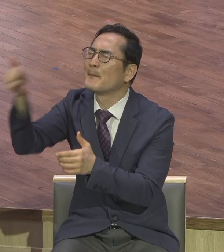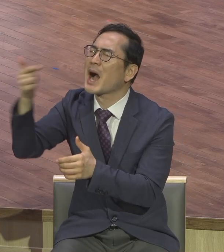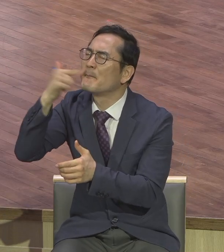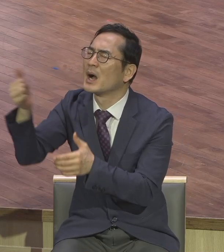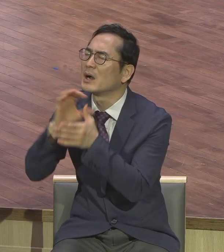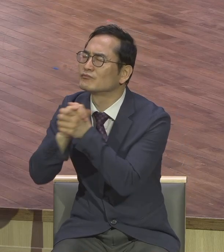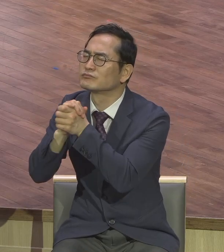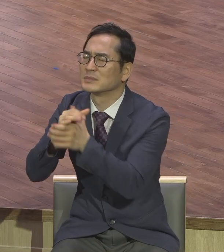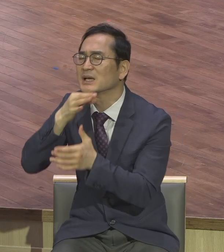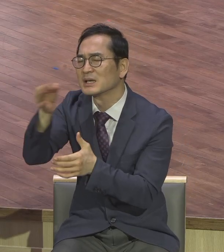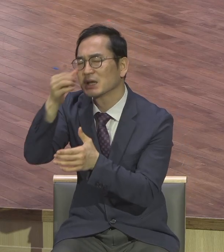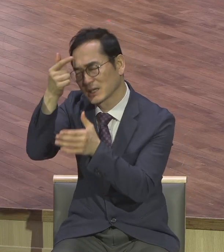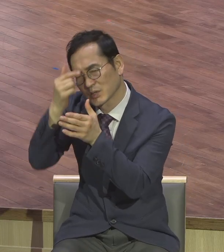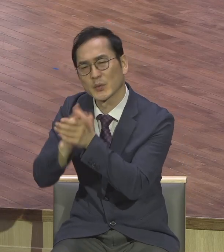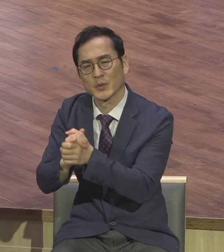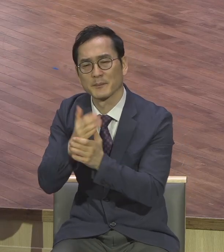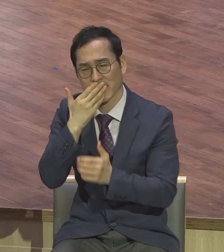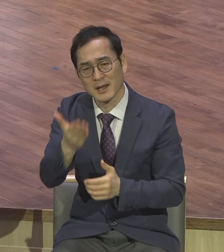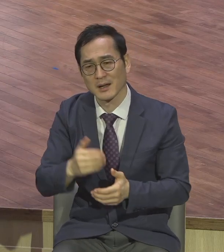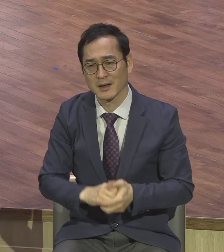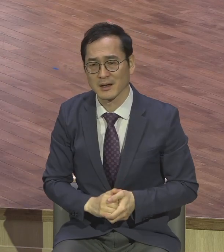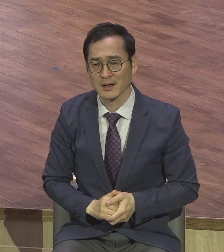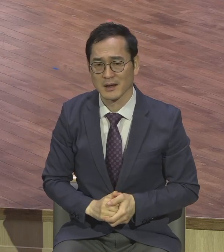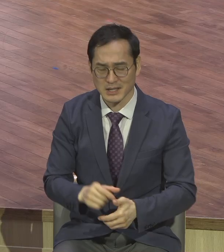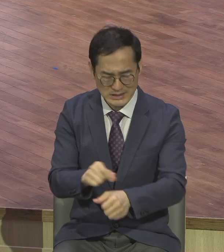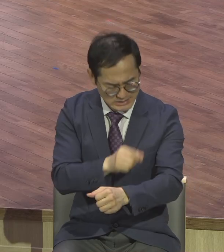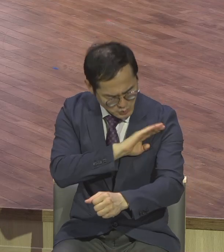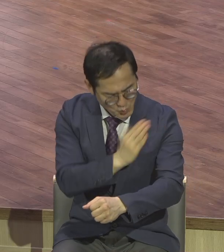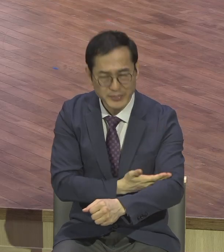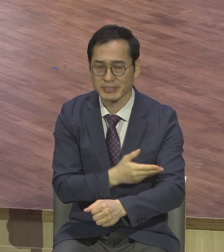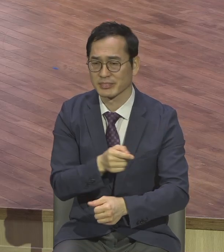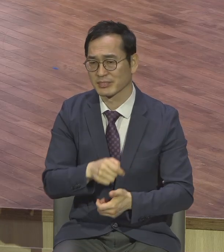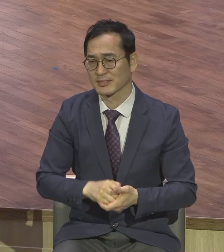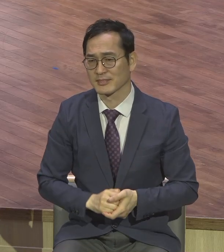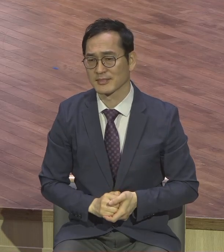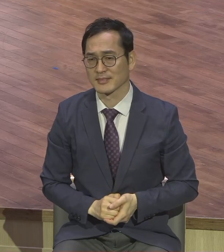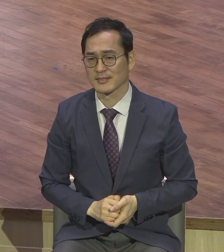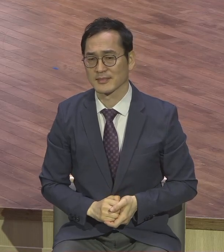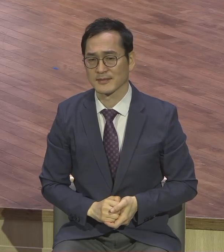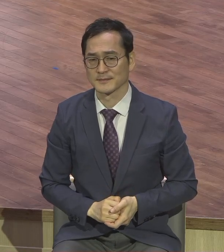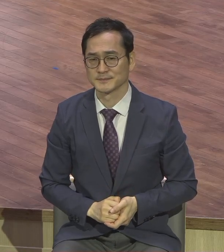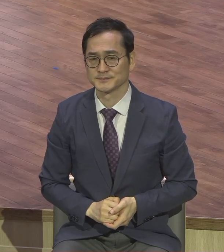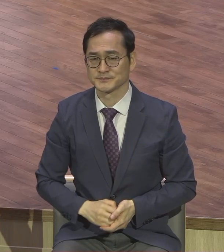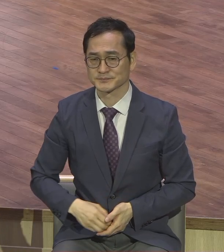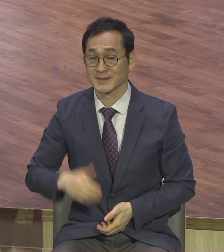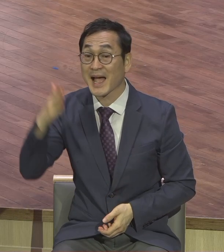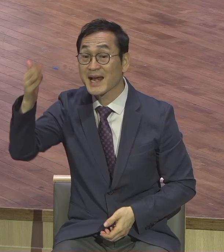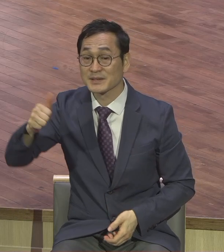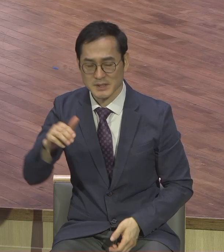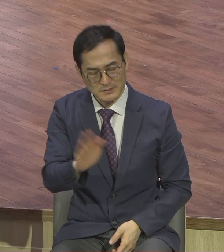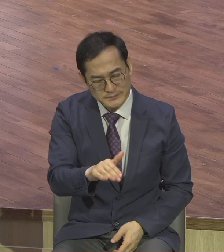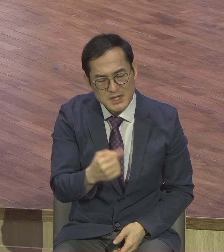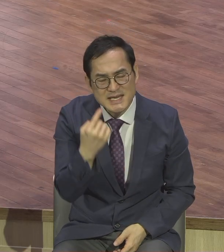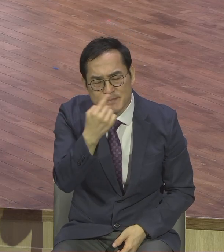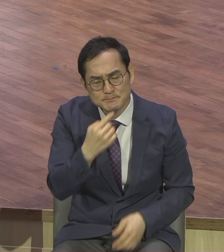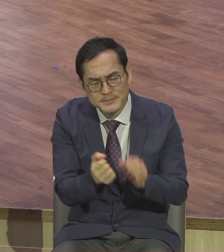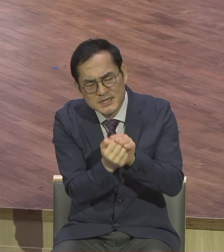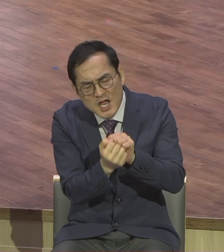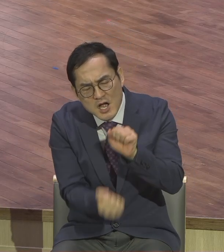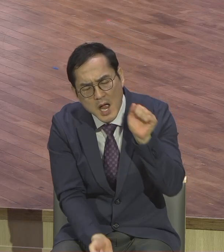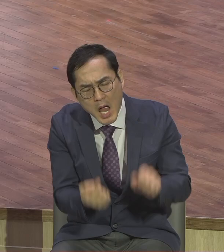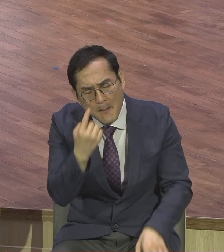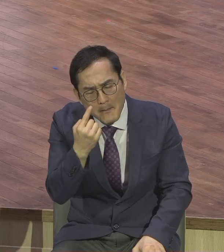엄청난 특권이죠. 이 하나님께서 우리에게 이렇게 말씀하십니다. 너 입을 크게 열라. 내가